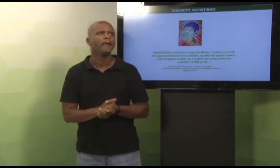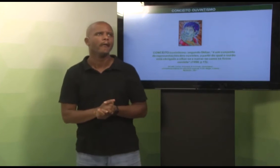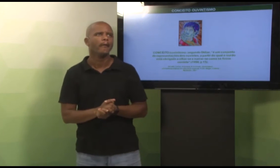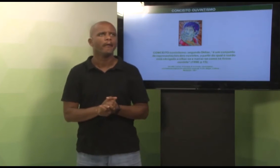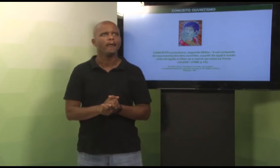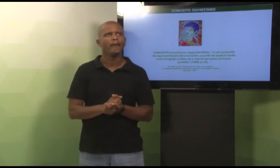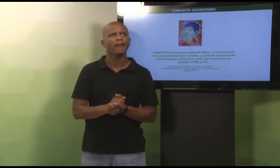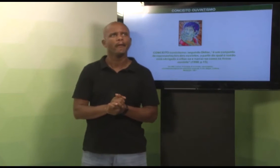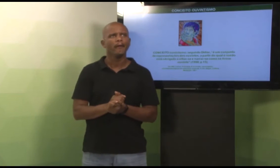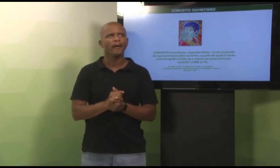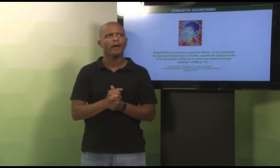de ouvintismo.